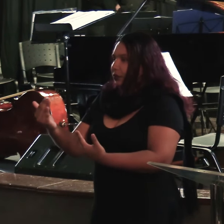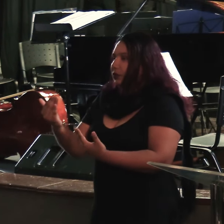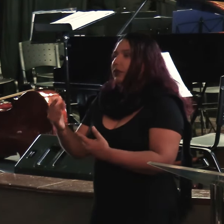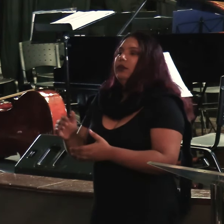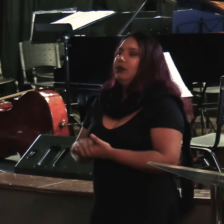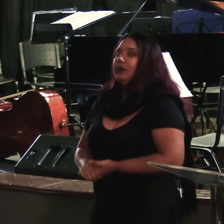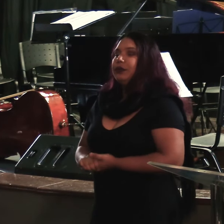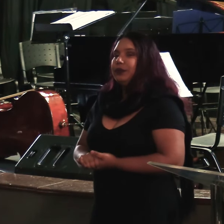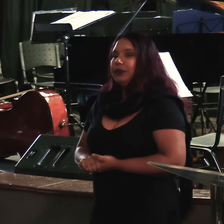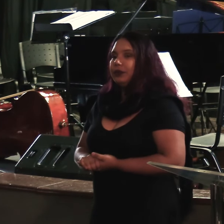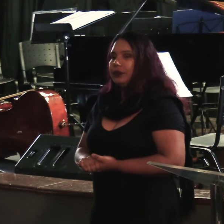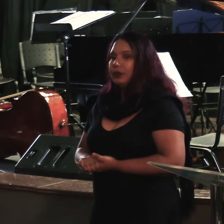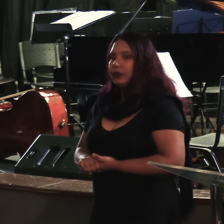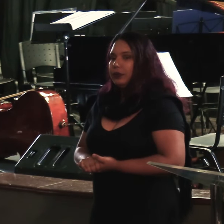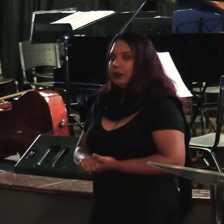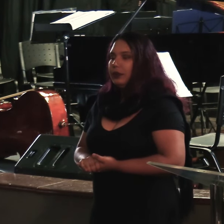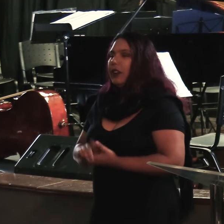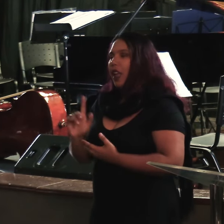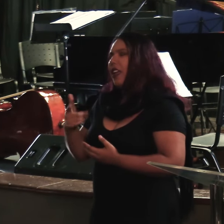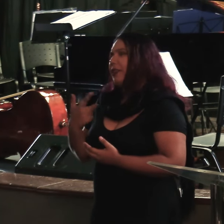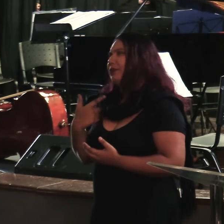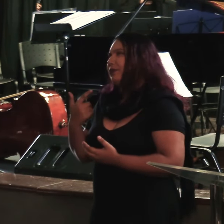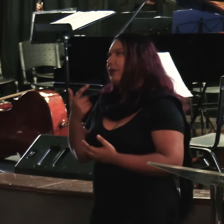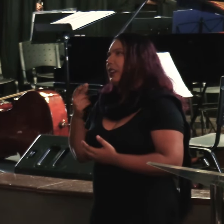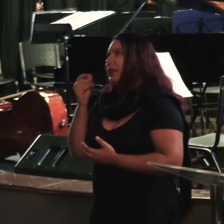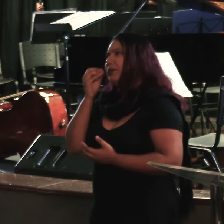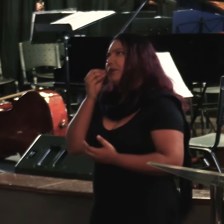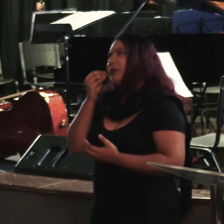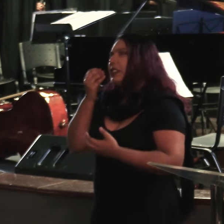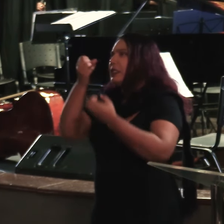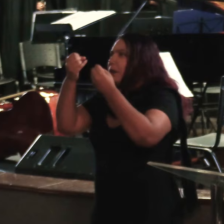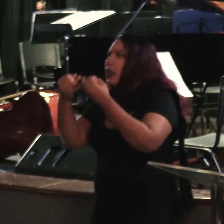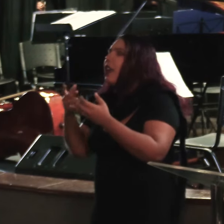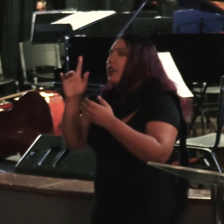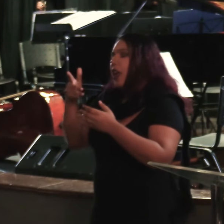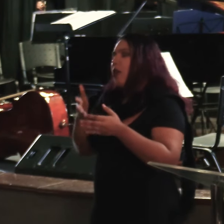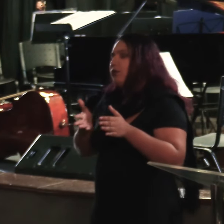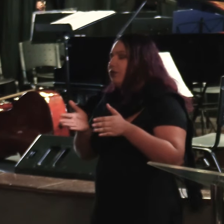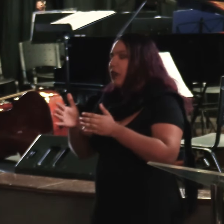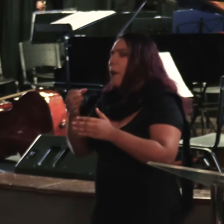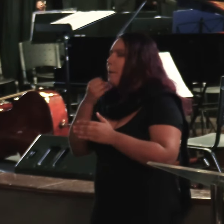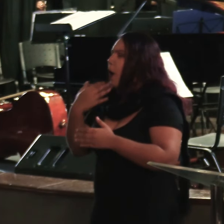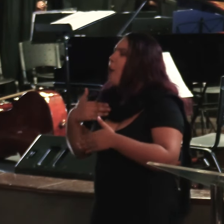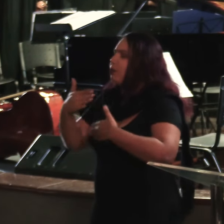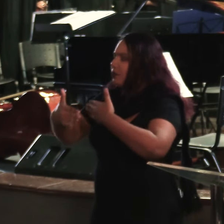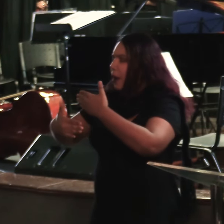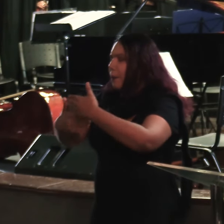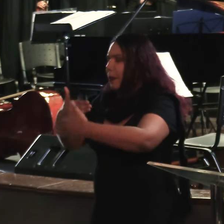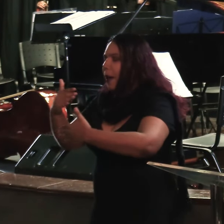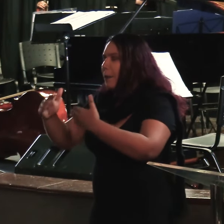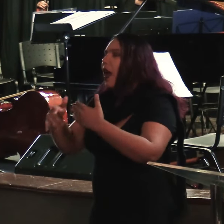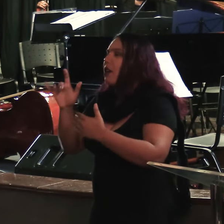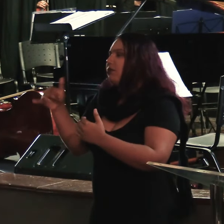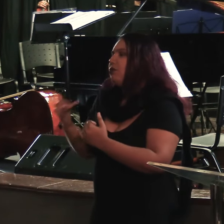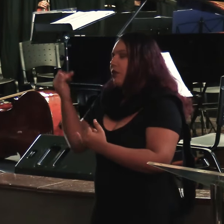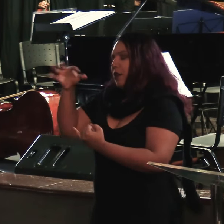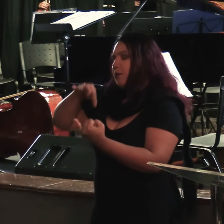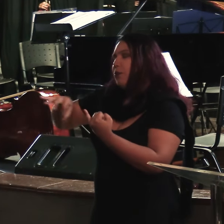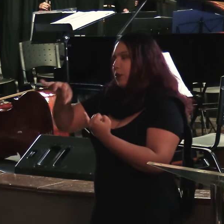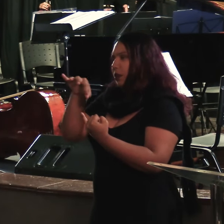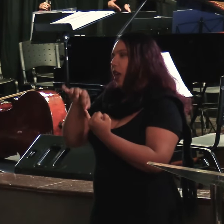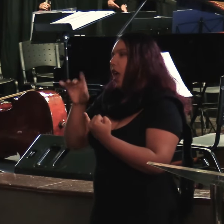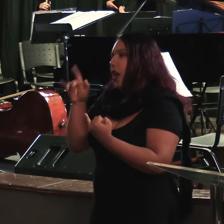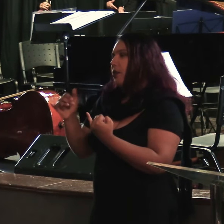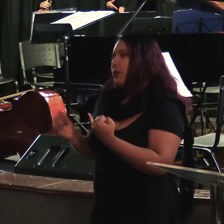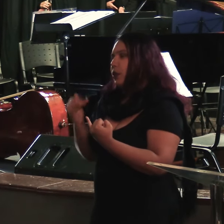e dizendo que é um caminho importante esse que nós estamos tomando aqui do nosso IFES, né, que